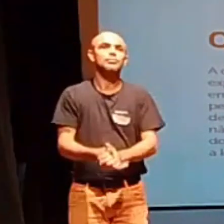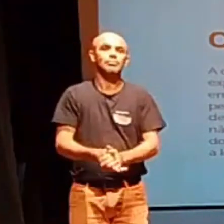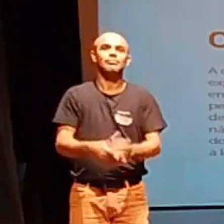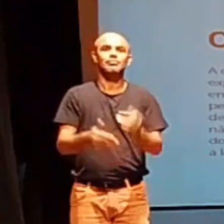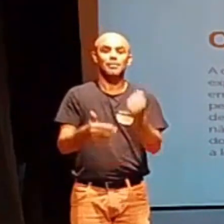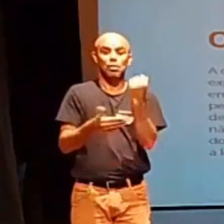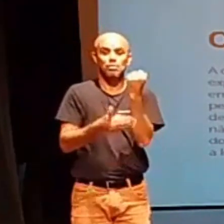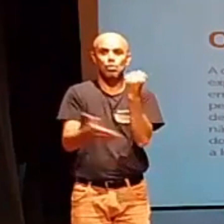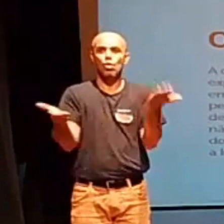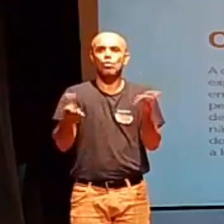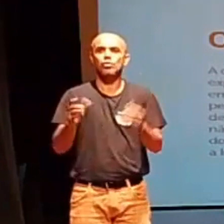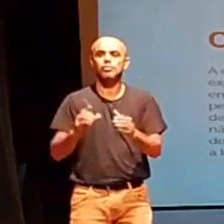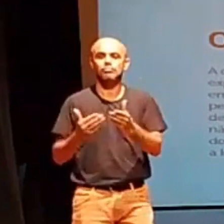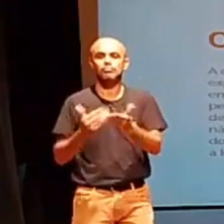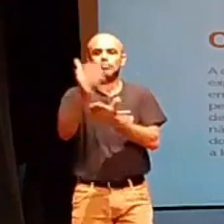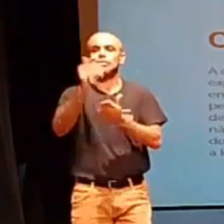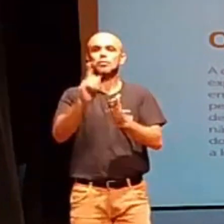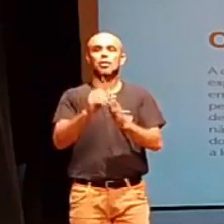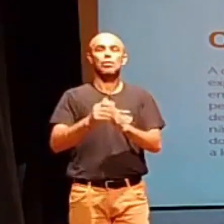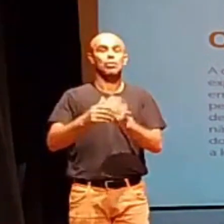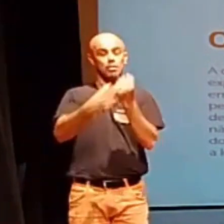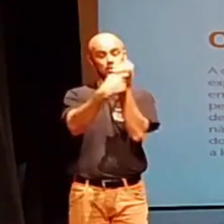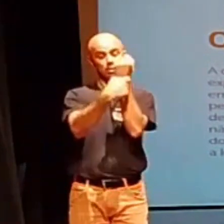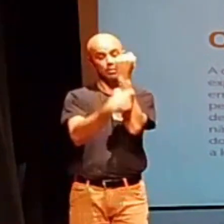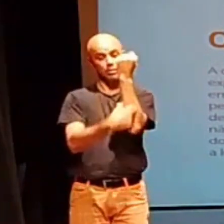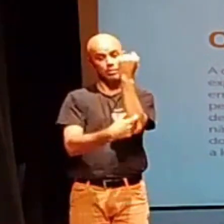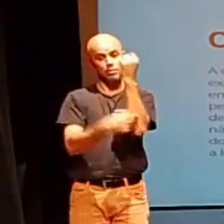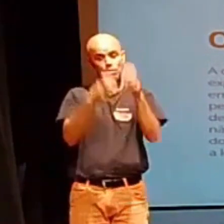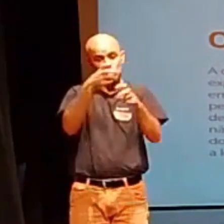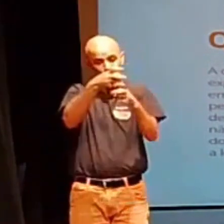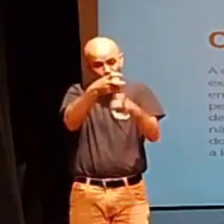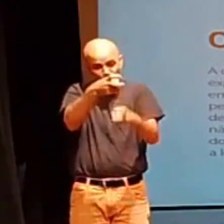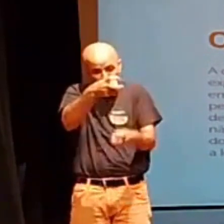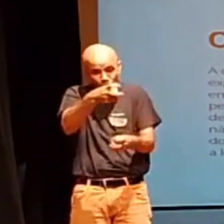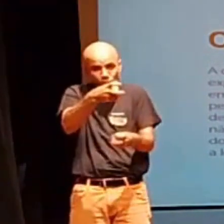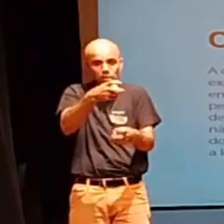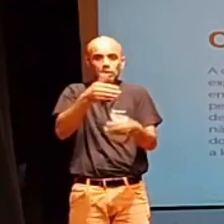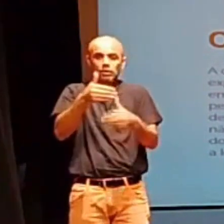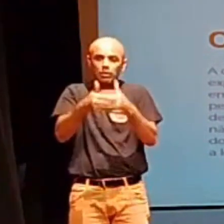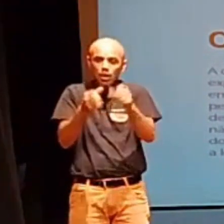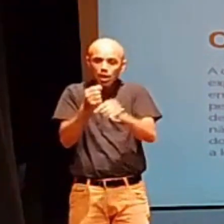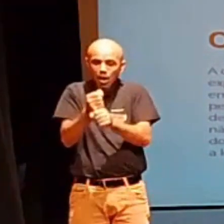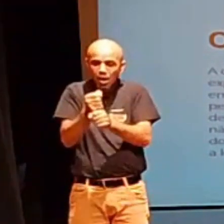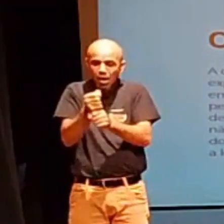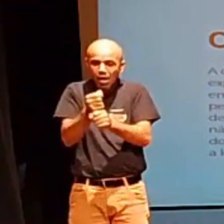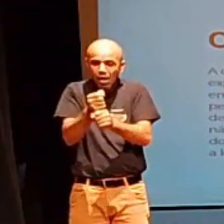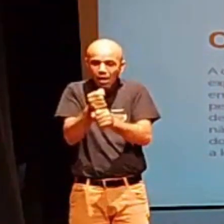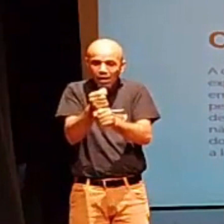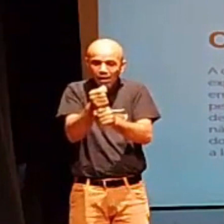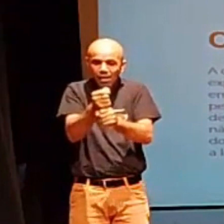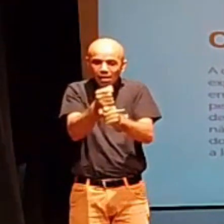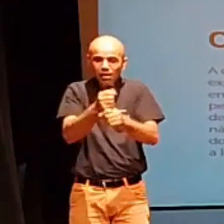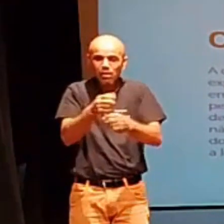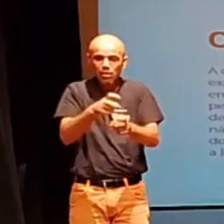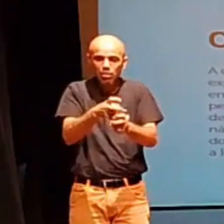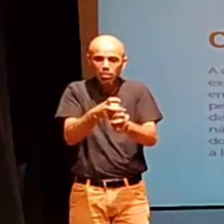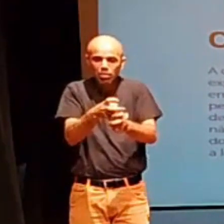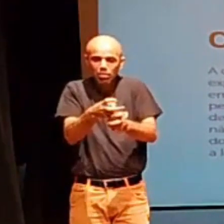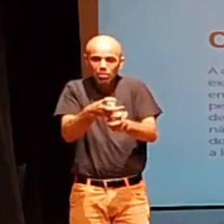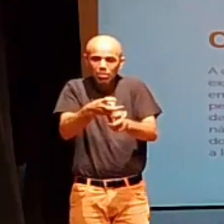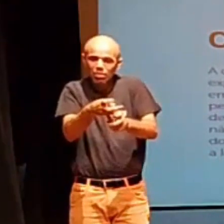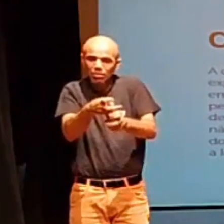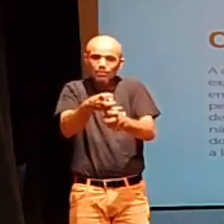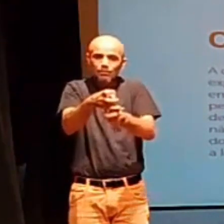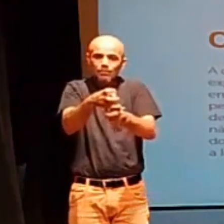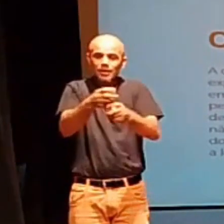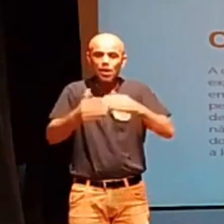começou a doer. Uma dor na coluna se construiu ao longo de anos e anos. E aí,